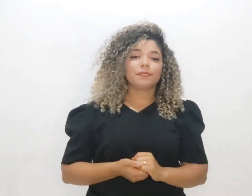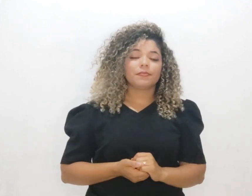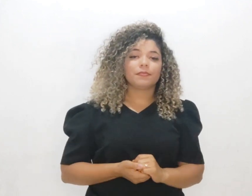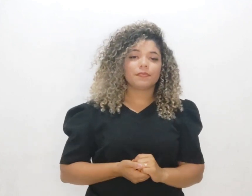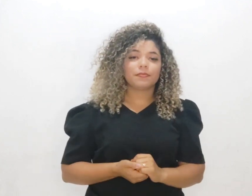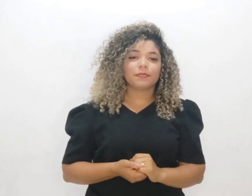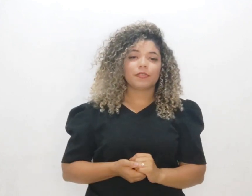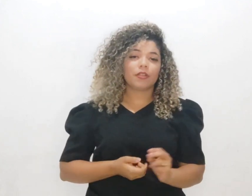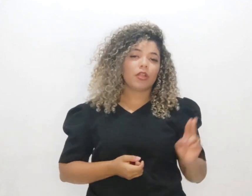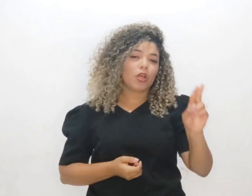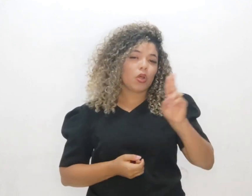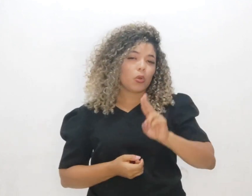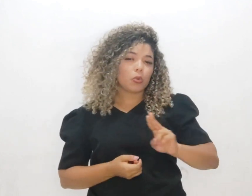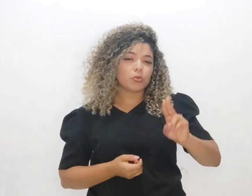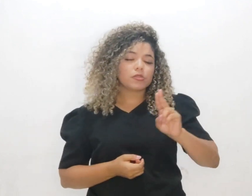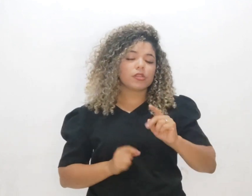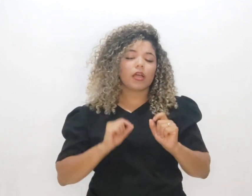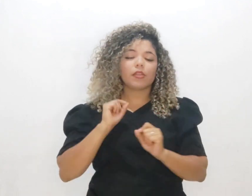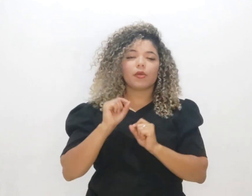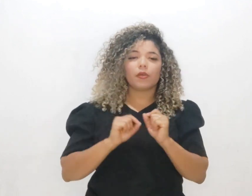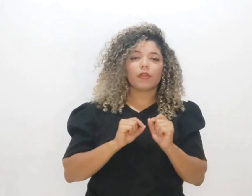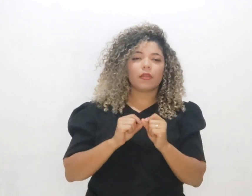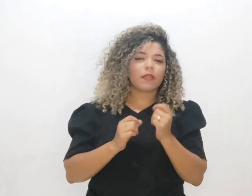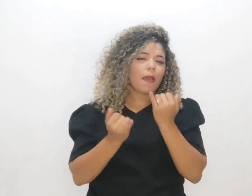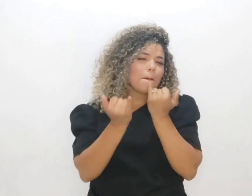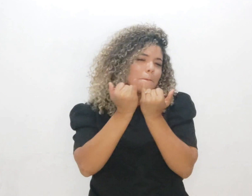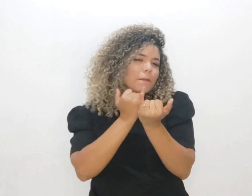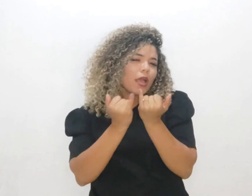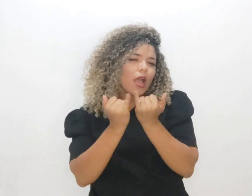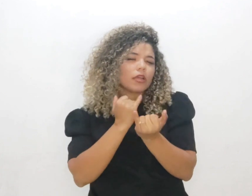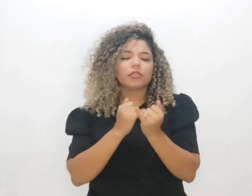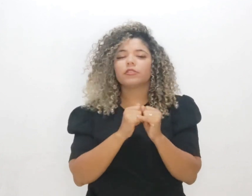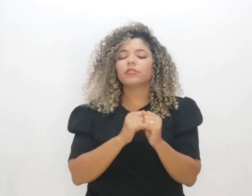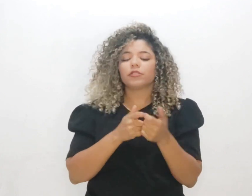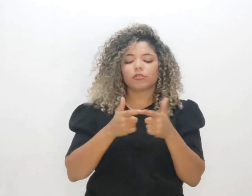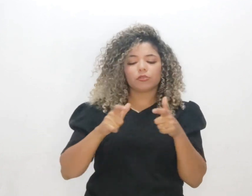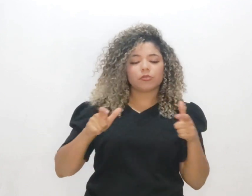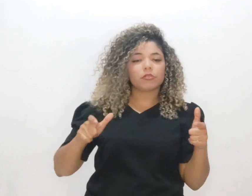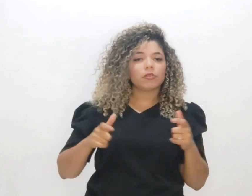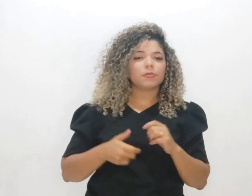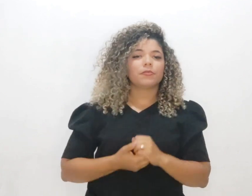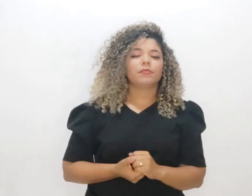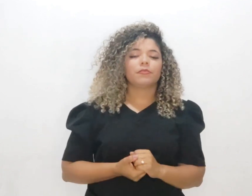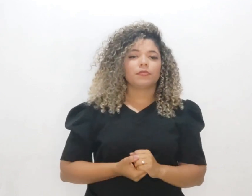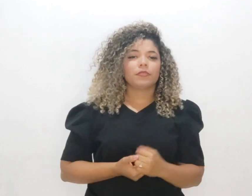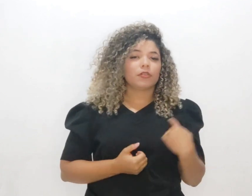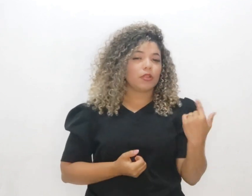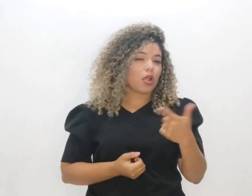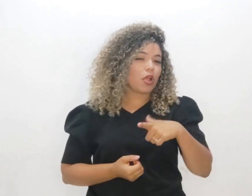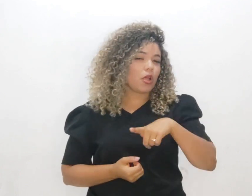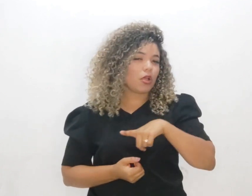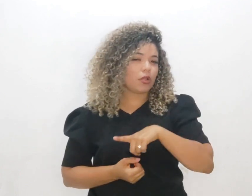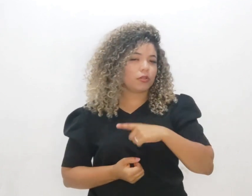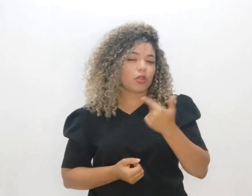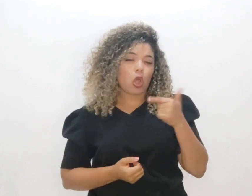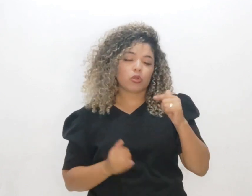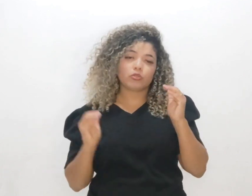é utilizando engrenagens parecidas em seu tamanho. Então nós temos aqui uma outra combinação,